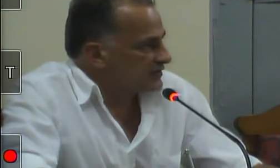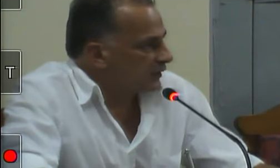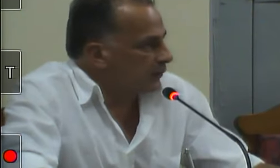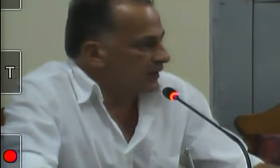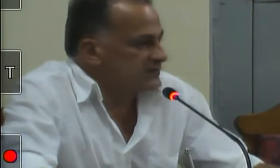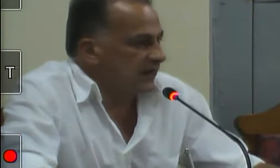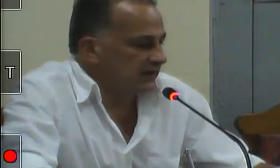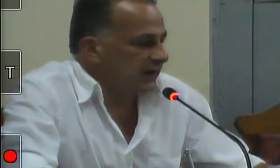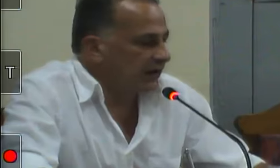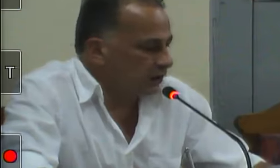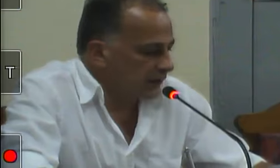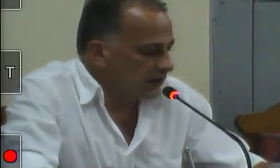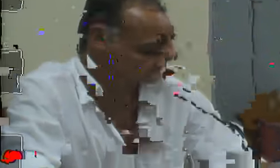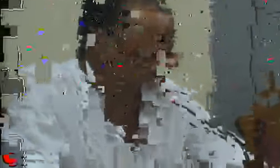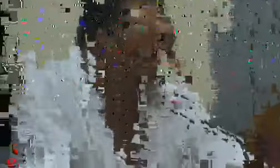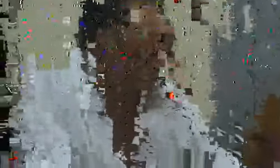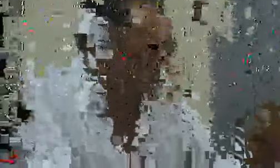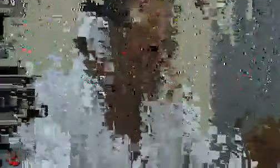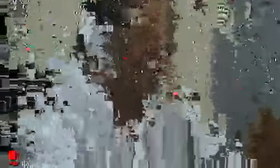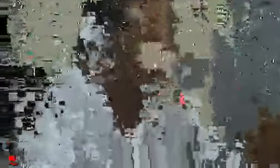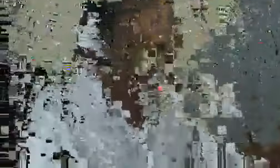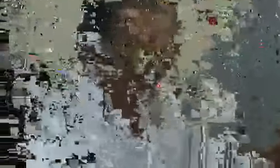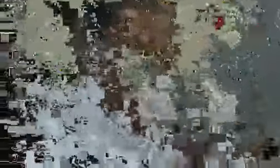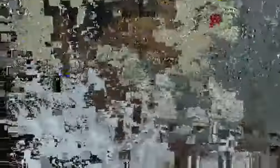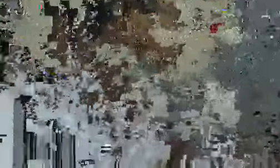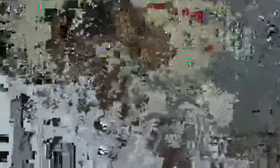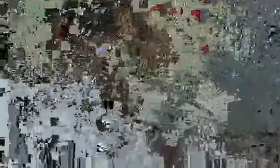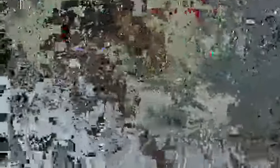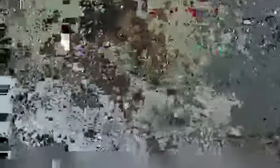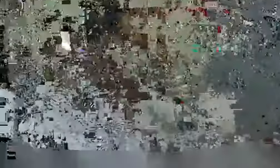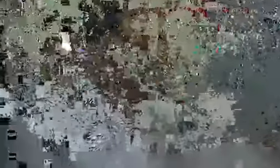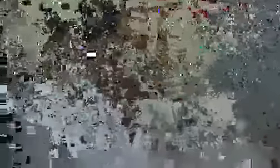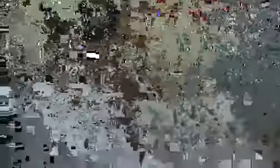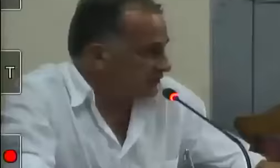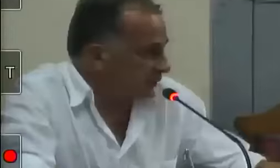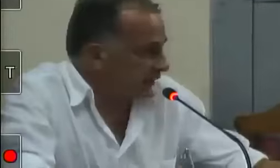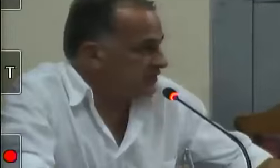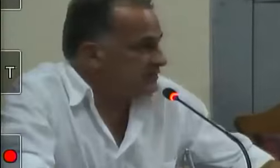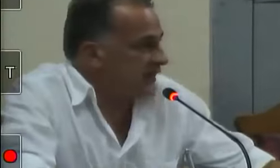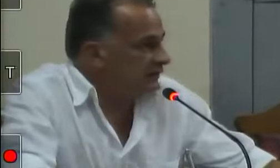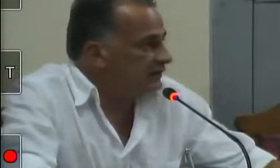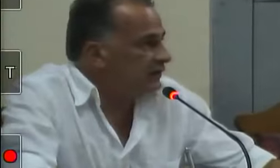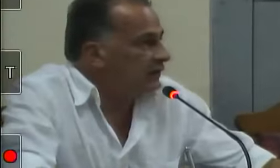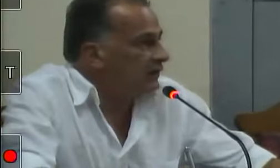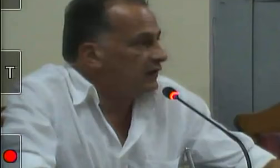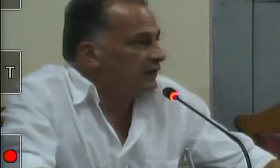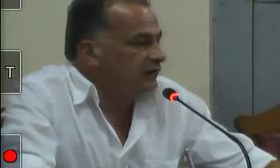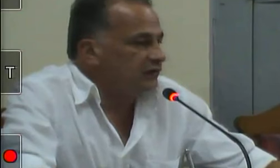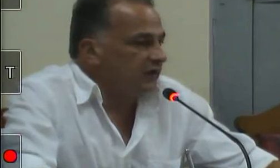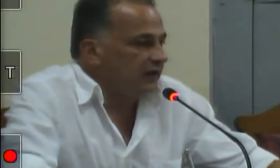lá semana passada, realmente já tem umas 3 semanas que aquela obra está paralisada. Enfim,